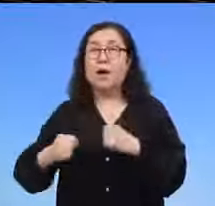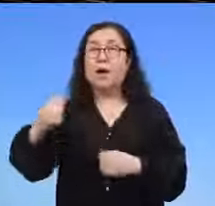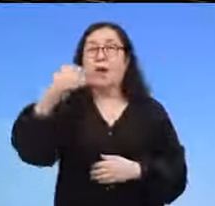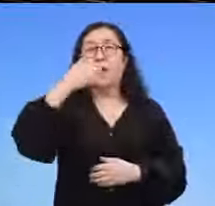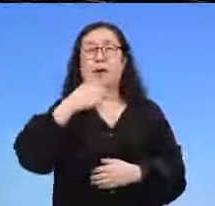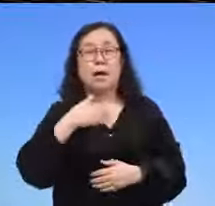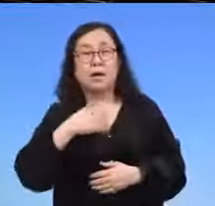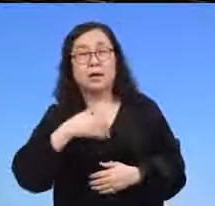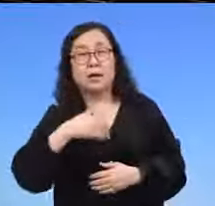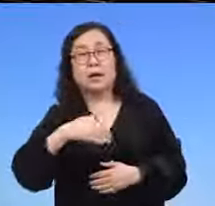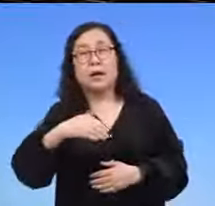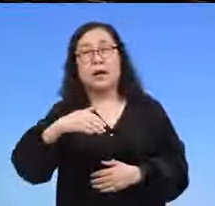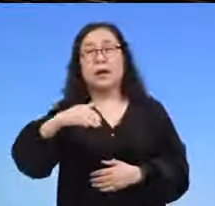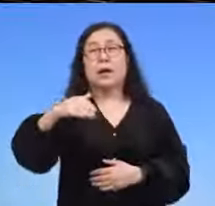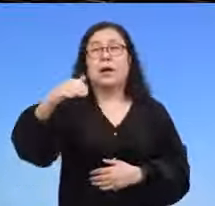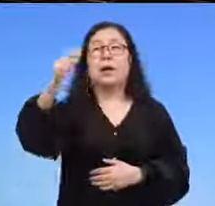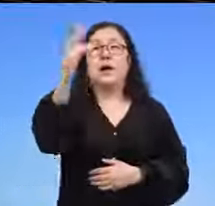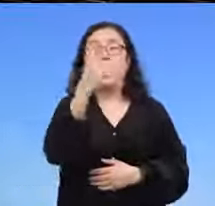달려가리라.